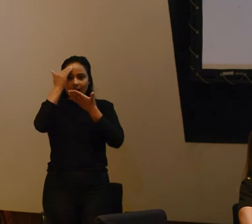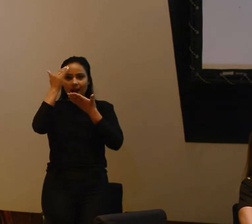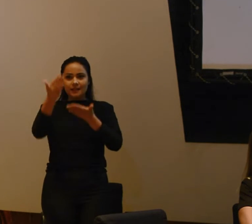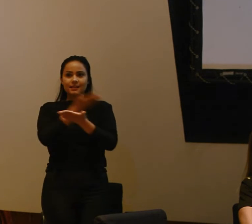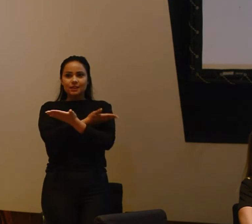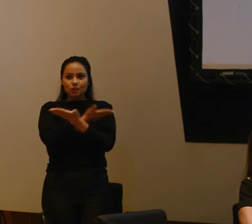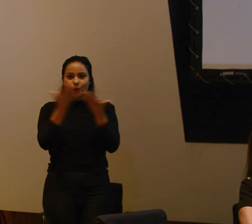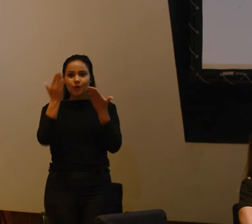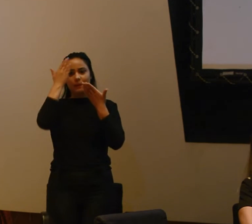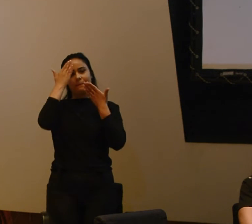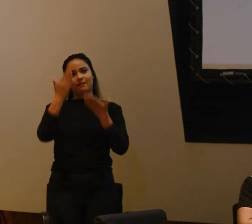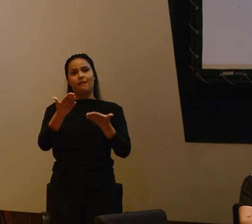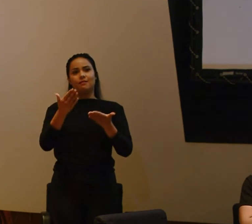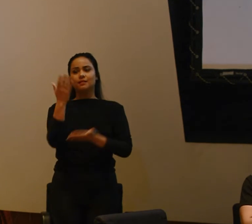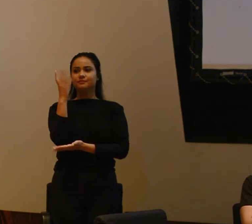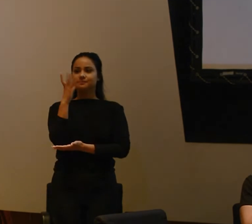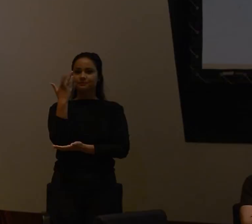Agradeço a todos, muito obrigada.